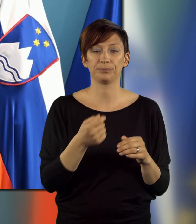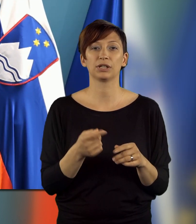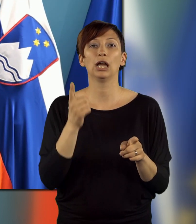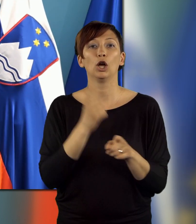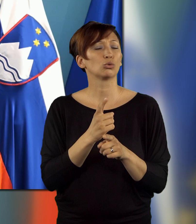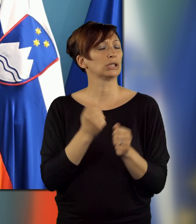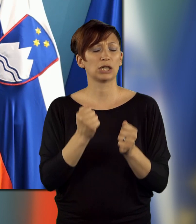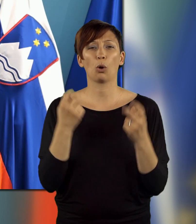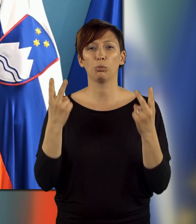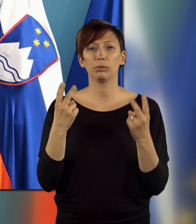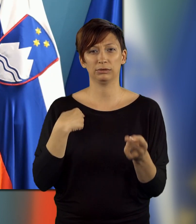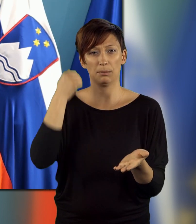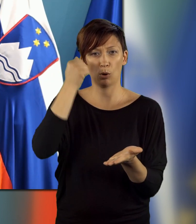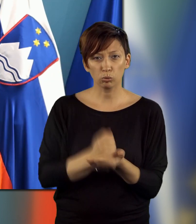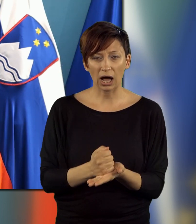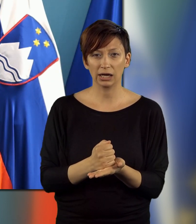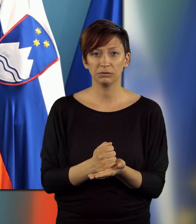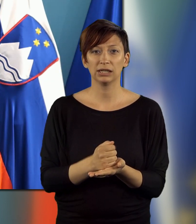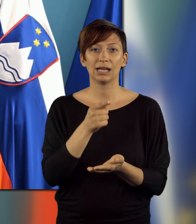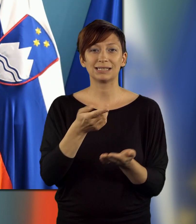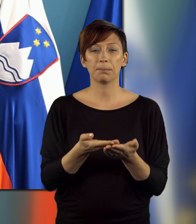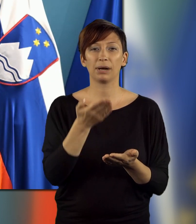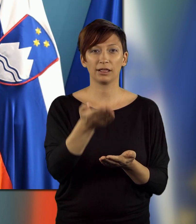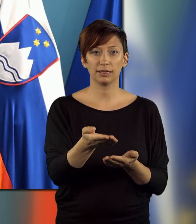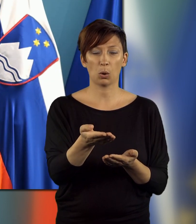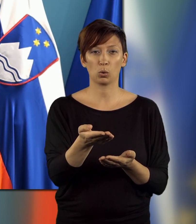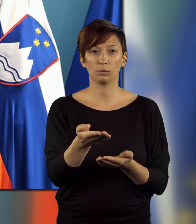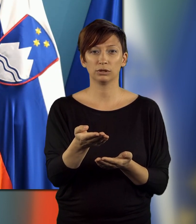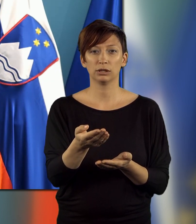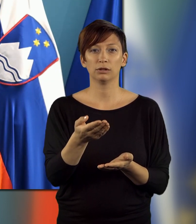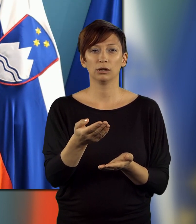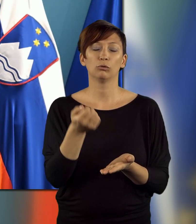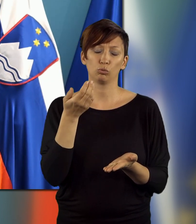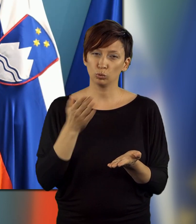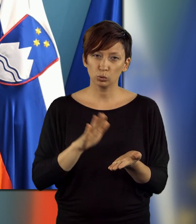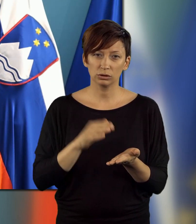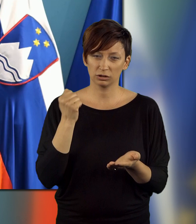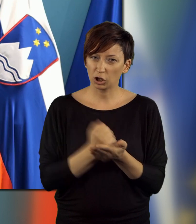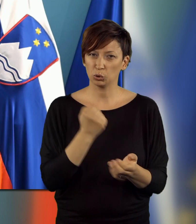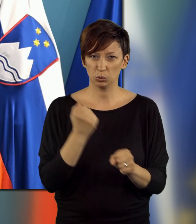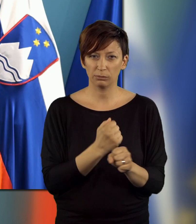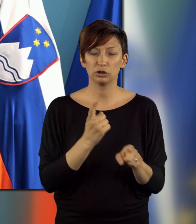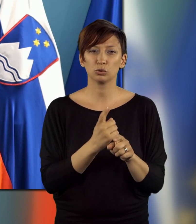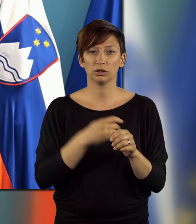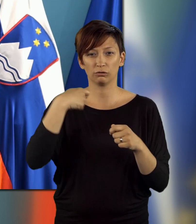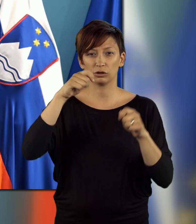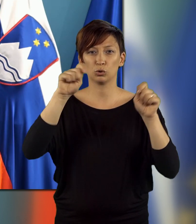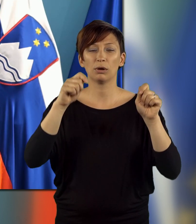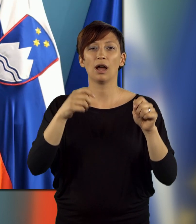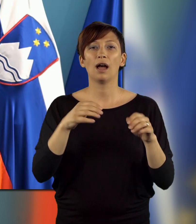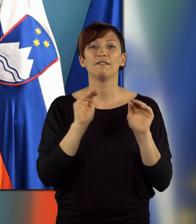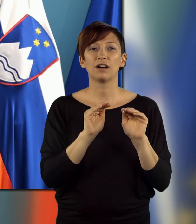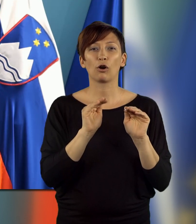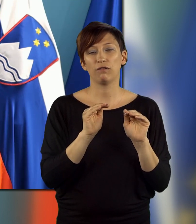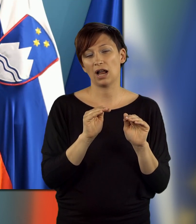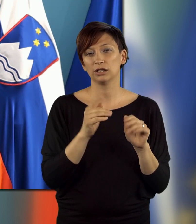Prav tako je zelo pomembno, da poudarimo, da s tem predlogom utrjujemo in hkrati tudi vgrajujemo varovala,